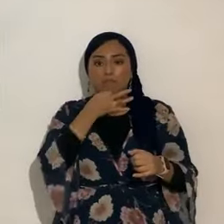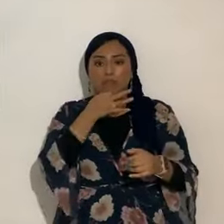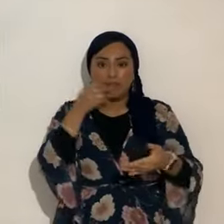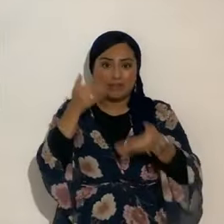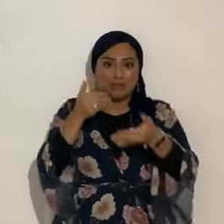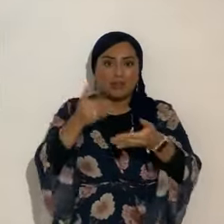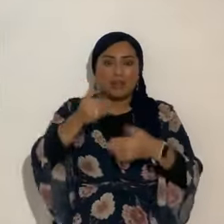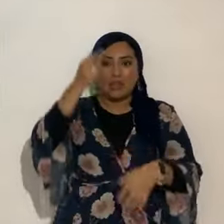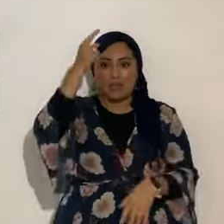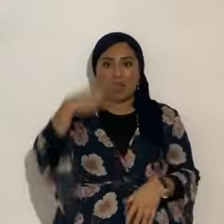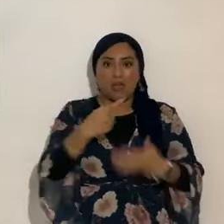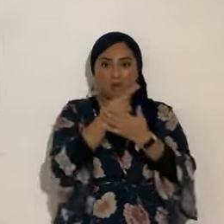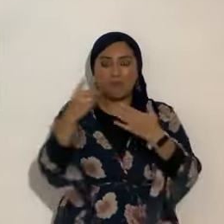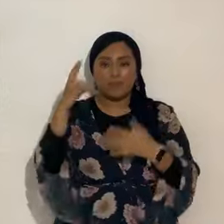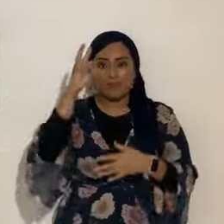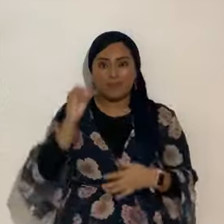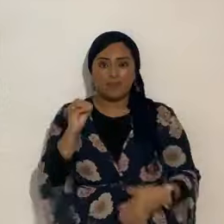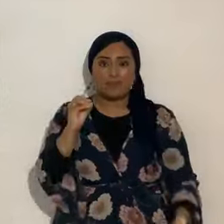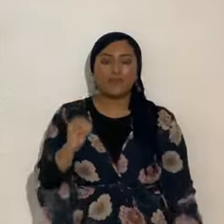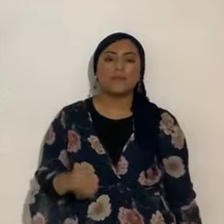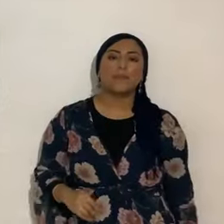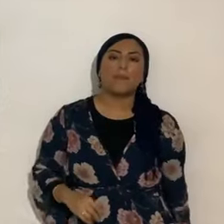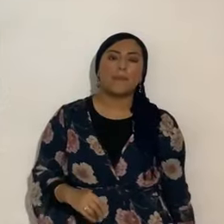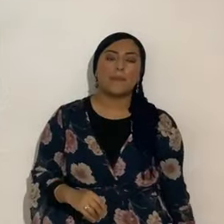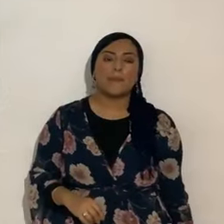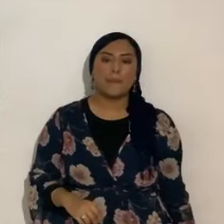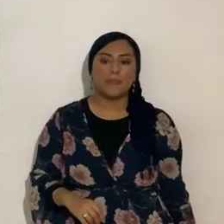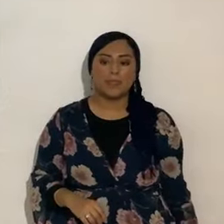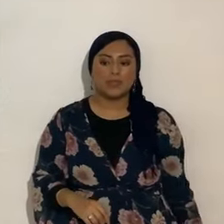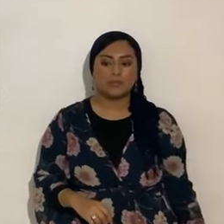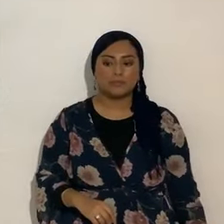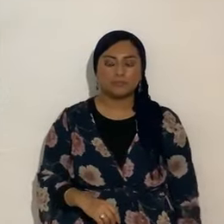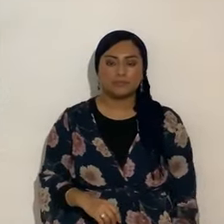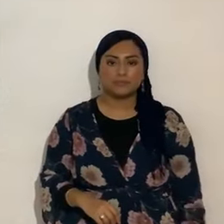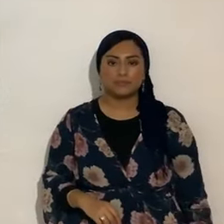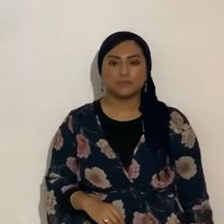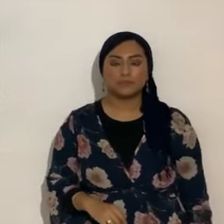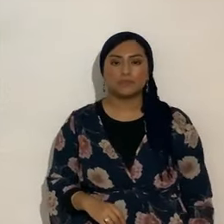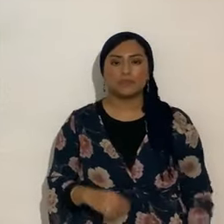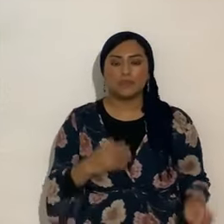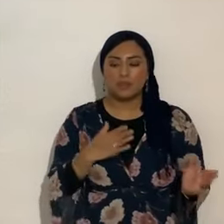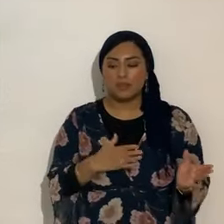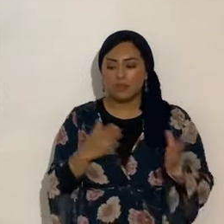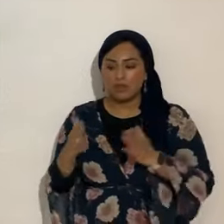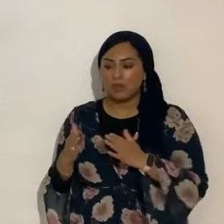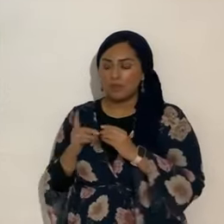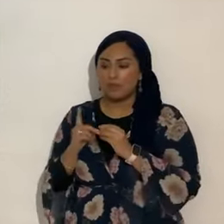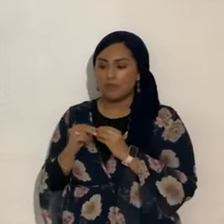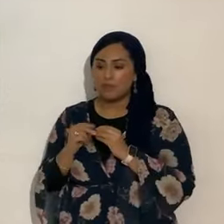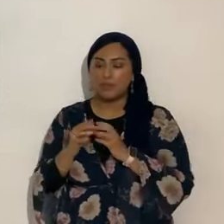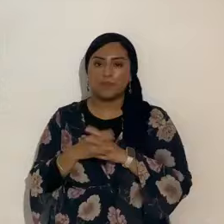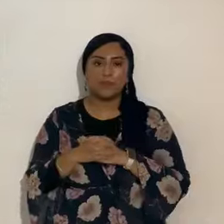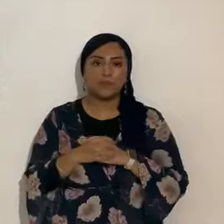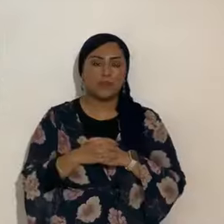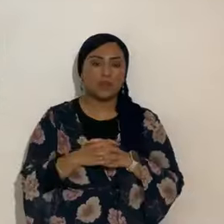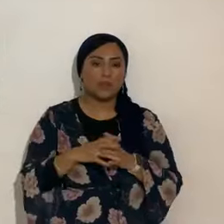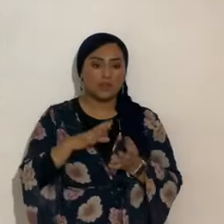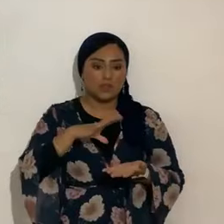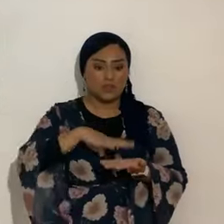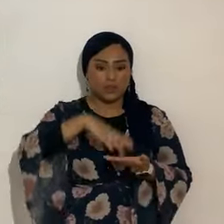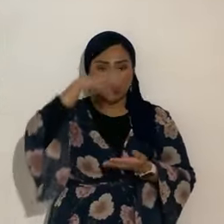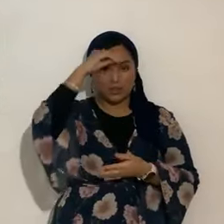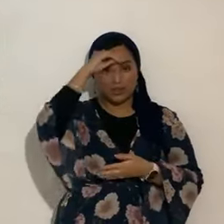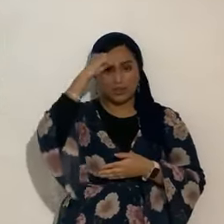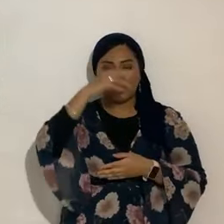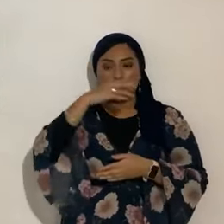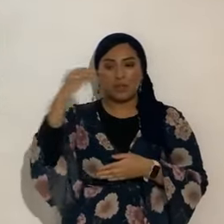70. ¿De acuerdo? Ahora, quiero pasar a un punto importante. El aprendizaje y la